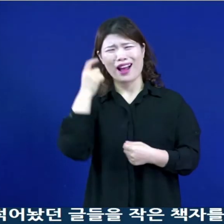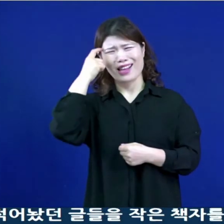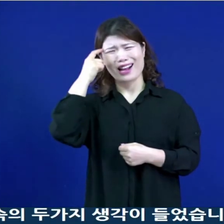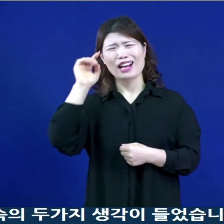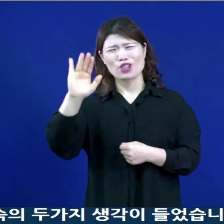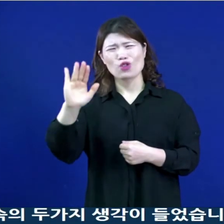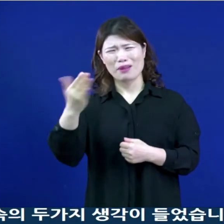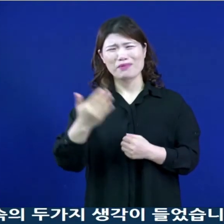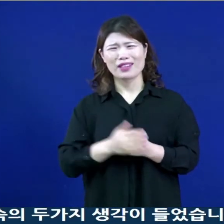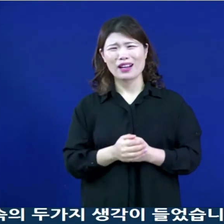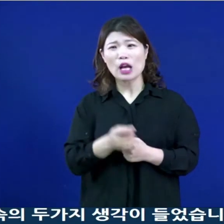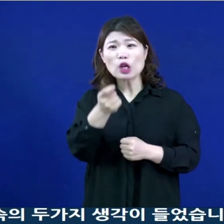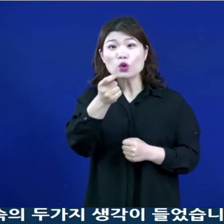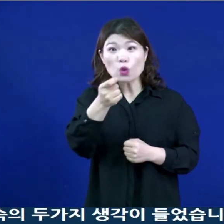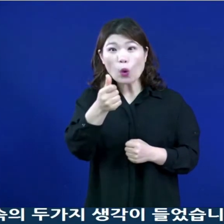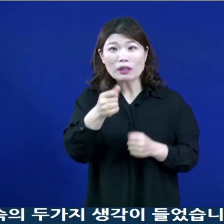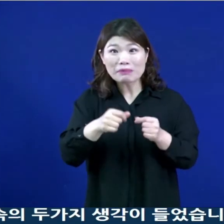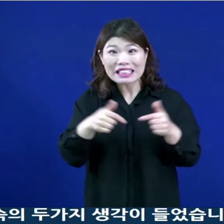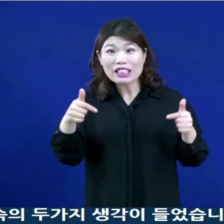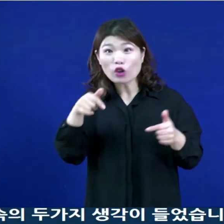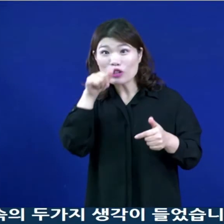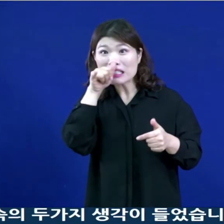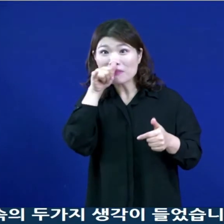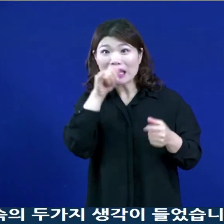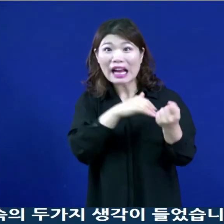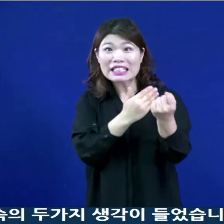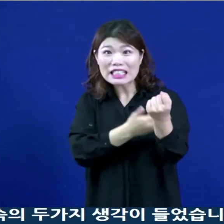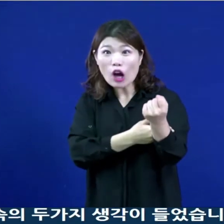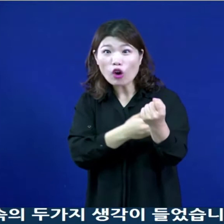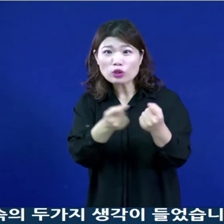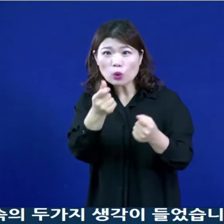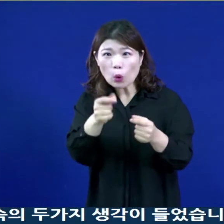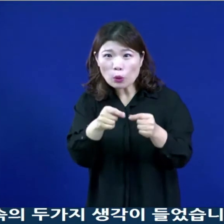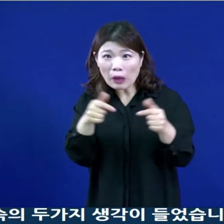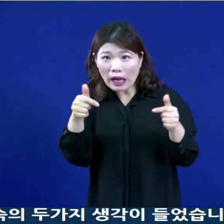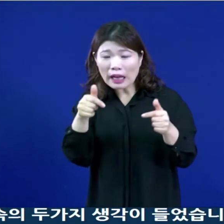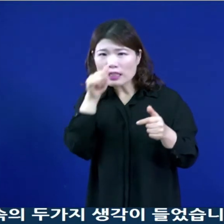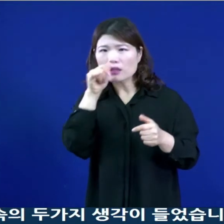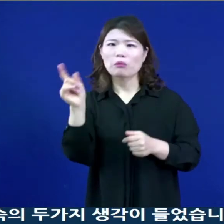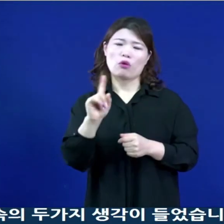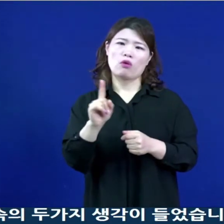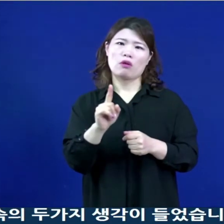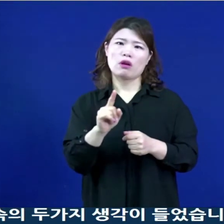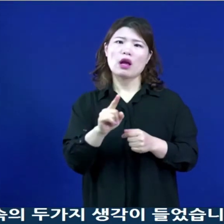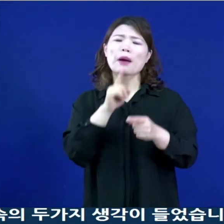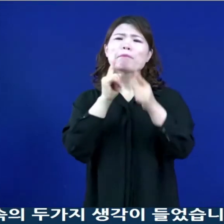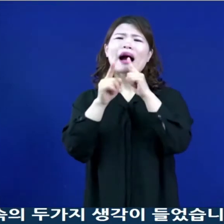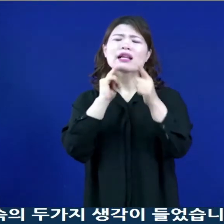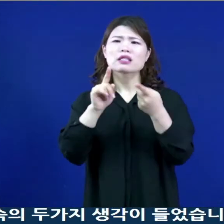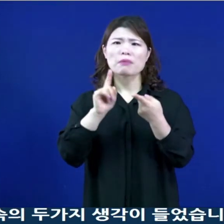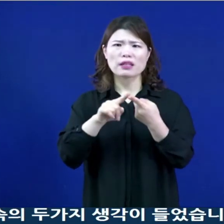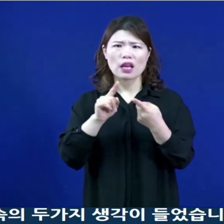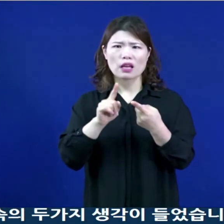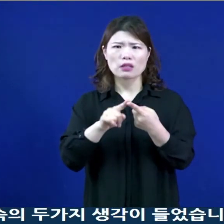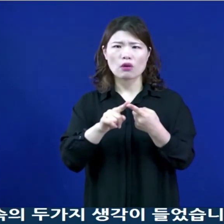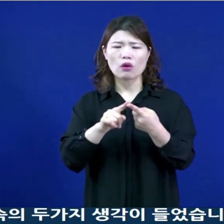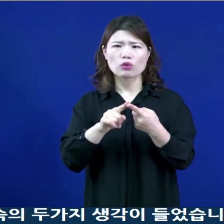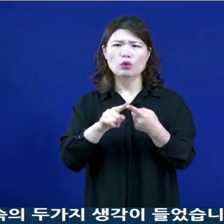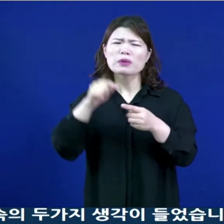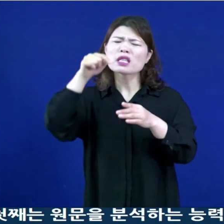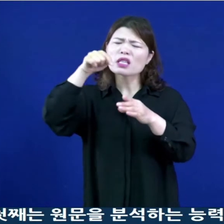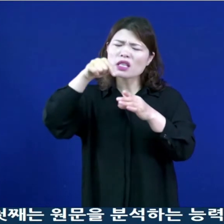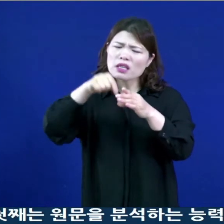게 있긴 있어요. 뭐가 늘었냐면요, 말씀을 깊게 묵상하고 적용하는 건 확실히 늘은 것